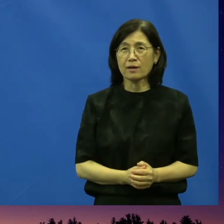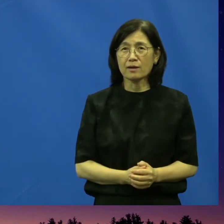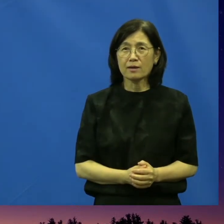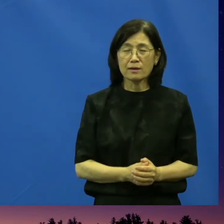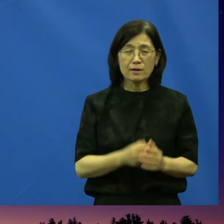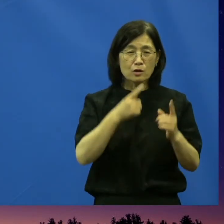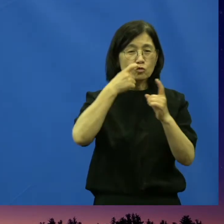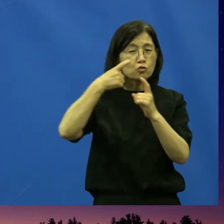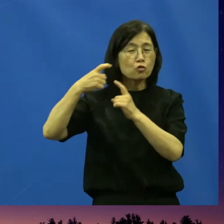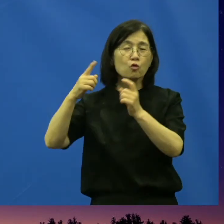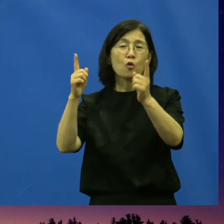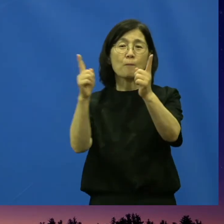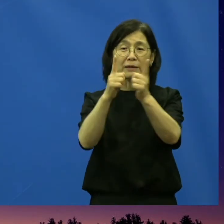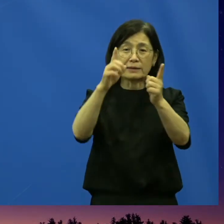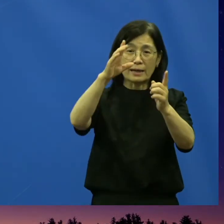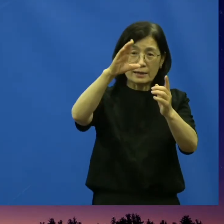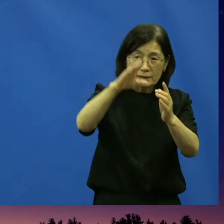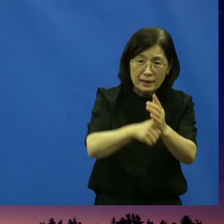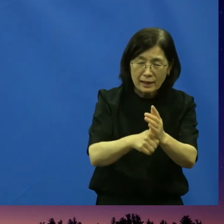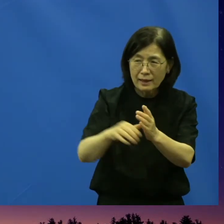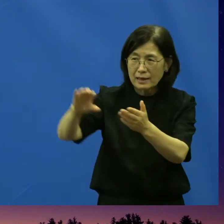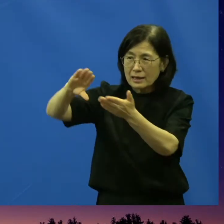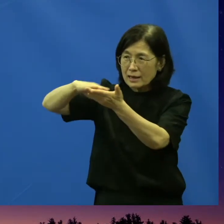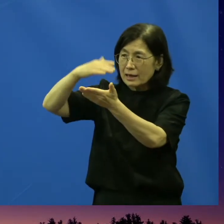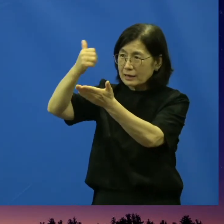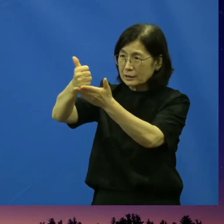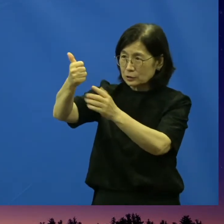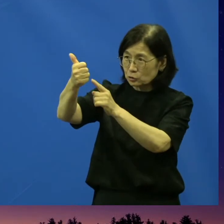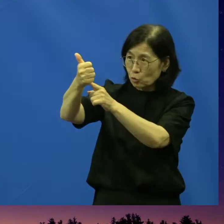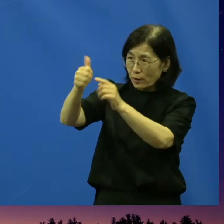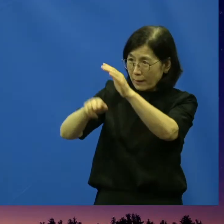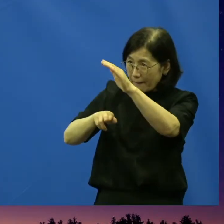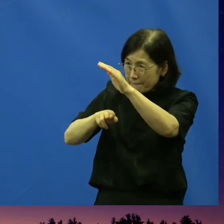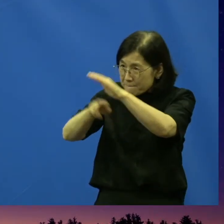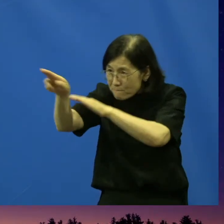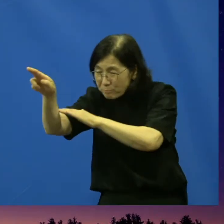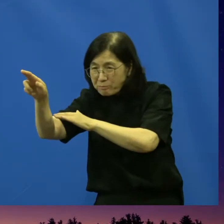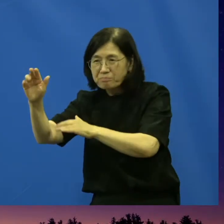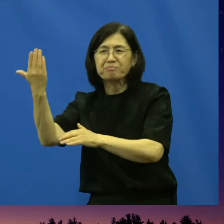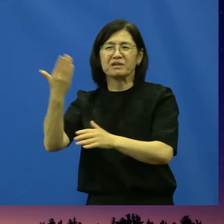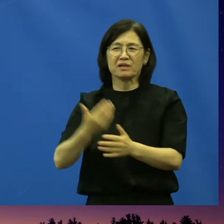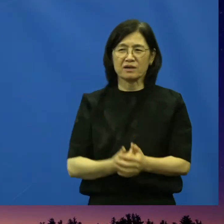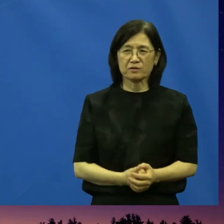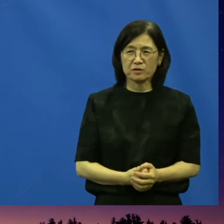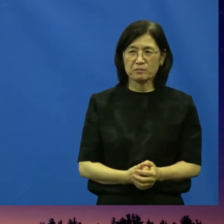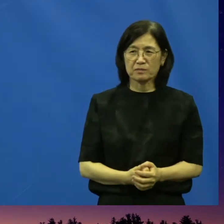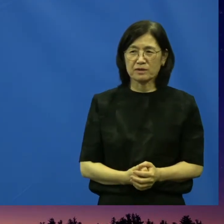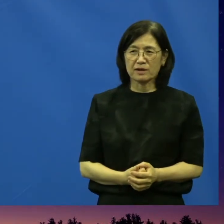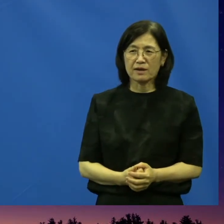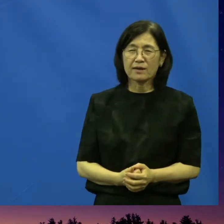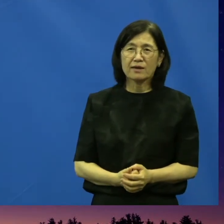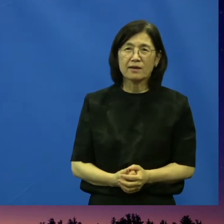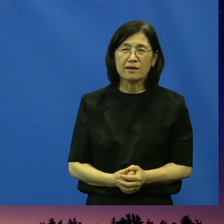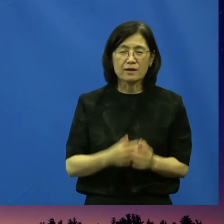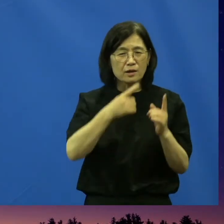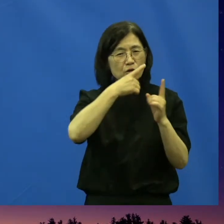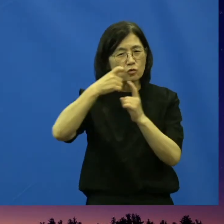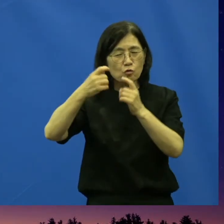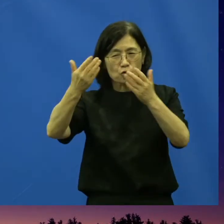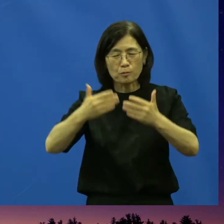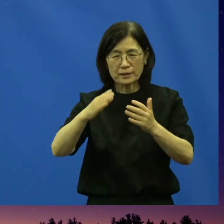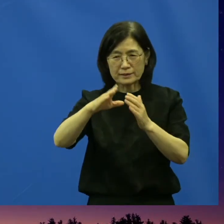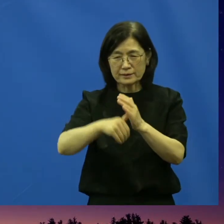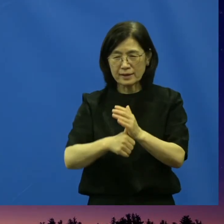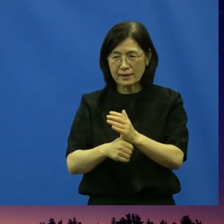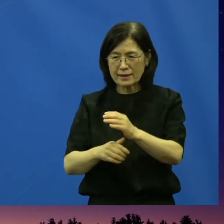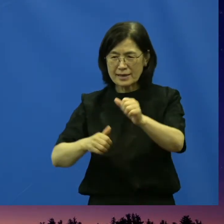우리는 그리스도에게 피해야 합니다. 유혹을 받을 때 빨리 이길 힘을 주시는 그리스도에게 피하셔야